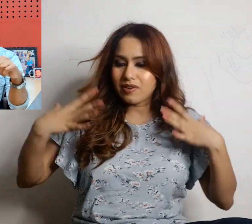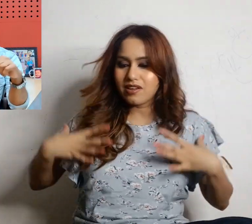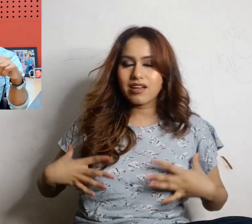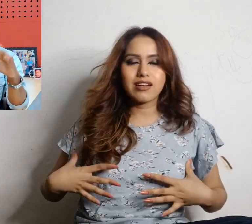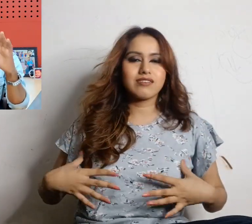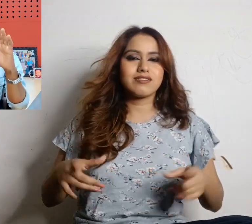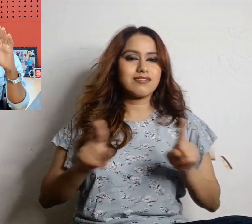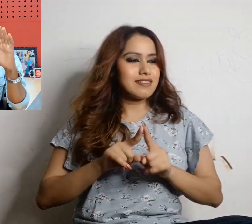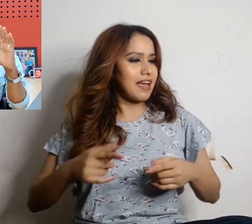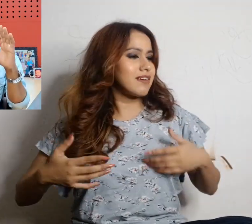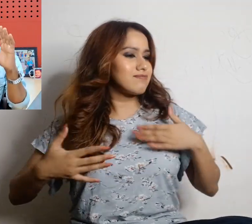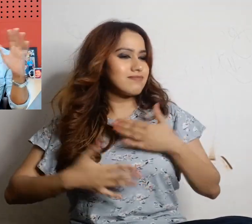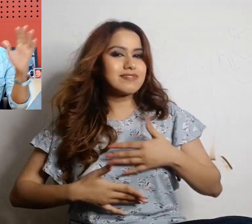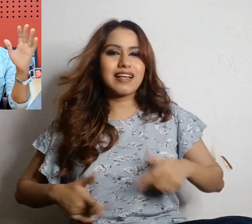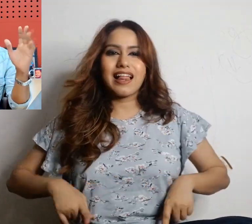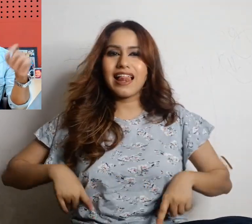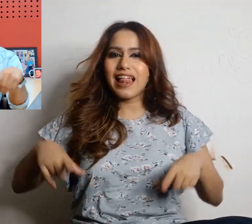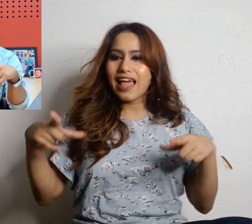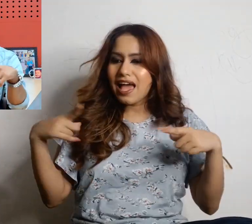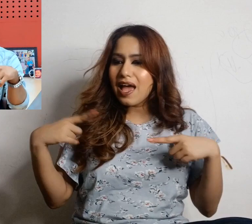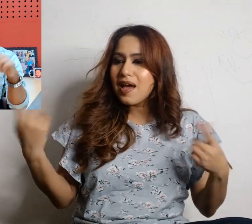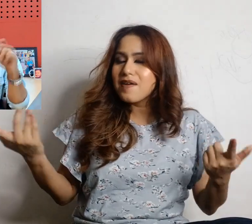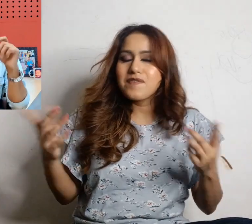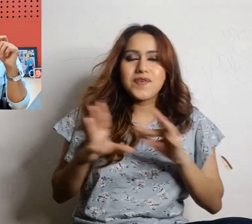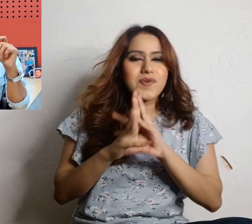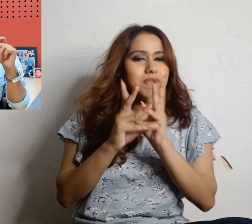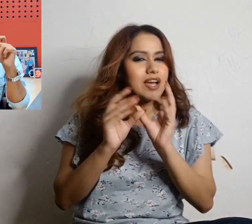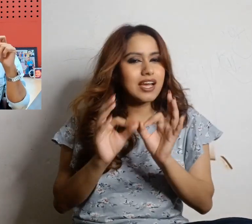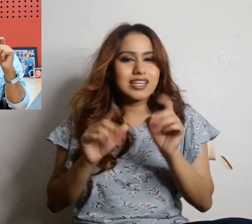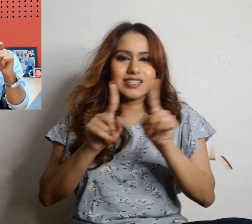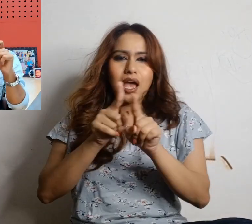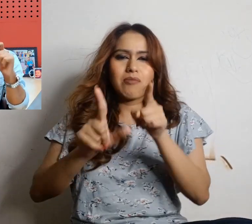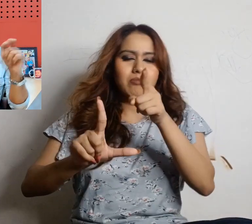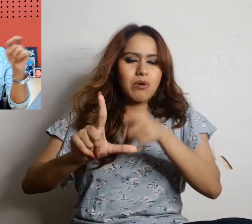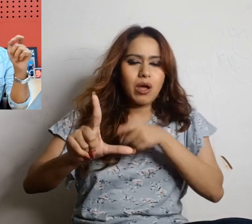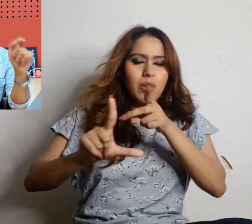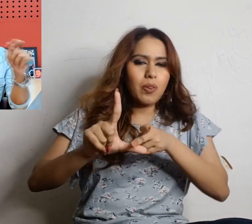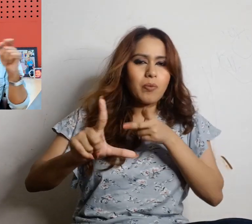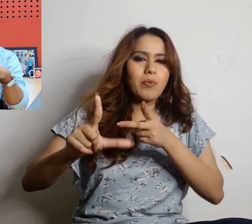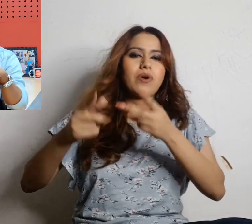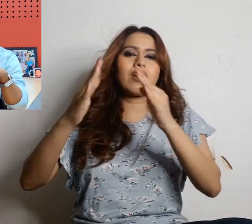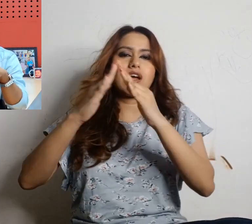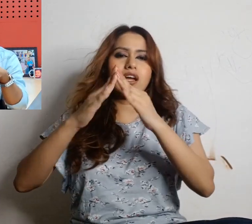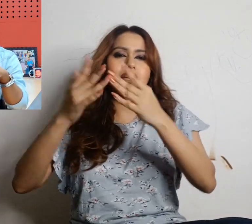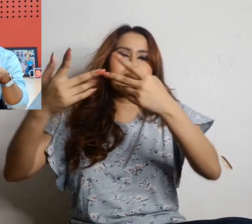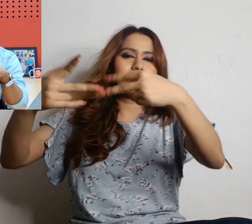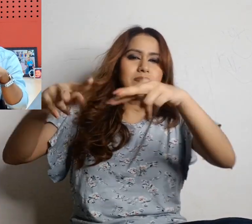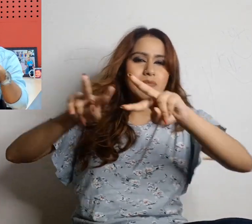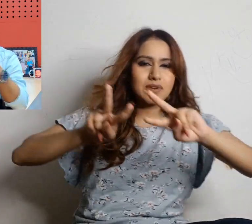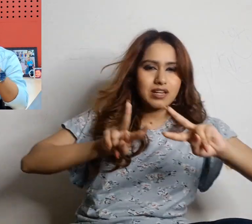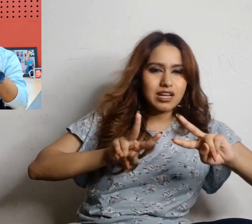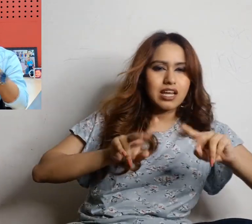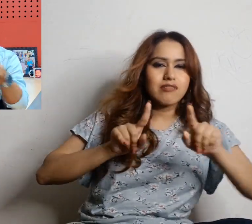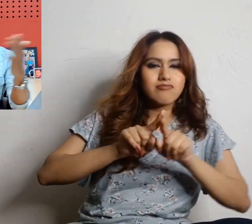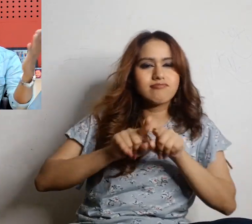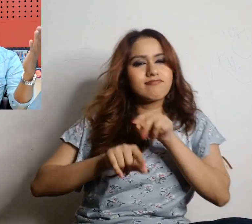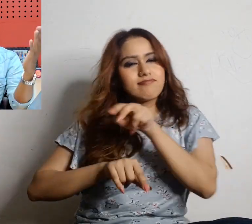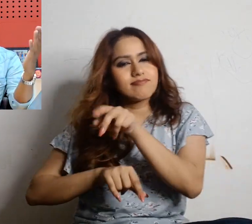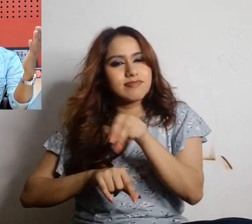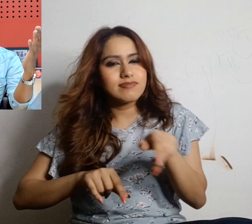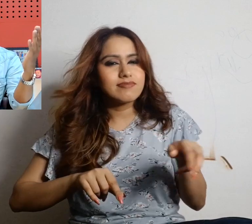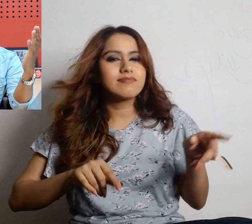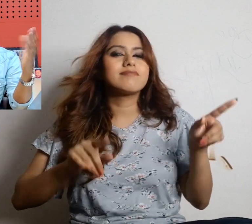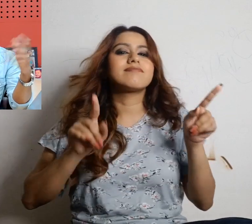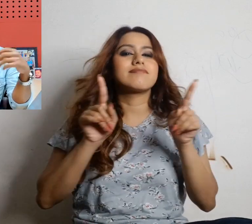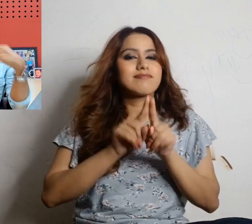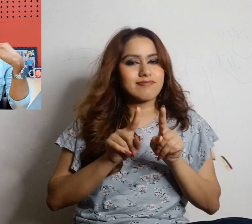था। अब की बार आनंद ले रहा था जिंदगी के, हर उस मौसम को जीते हुए आया जो उसके सामने था। फूलों का बहुत बड़ा